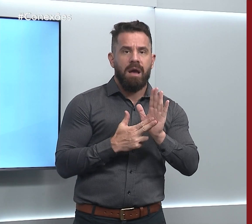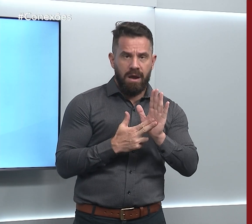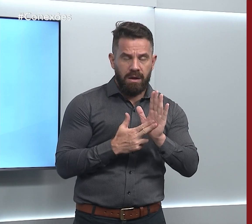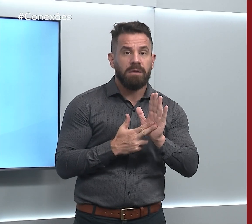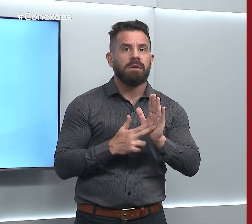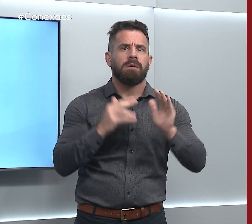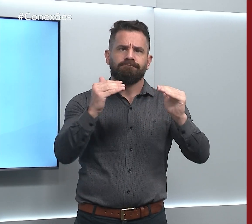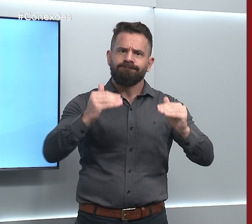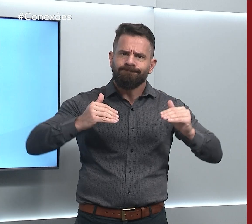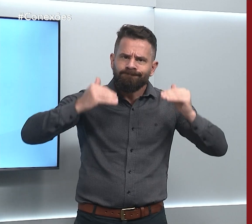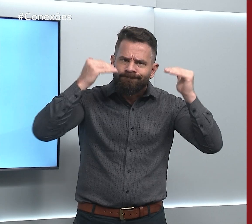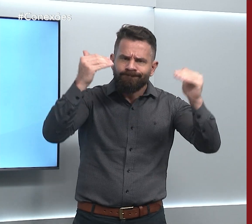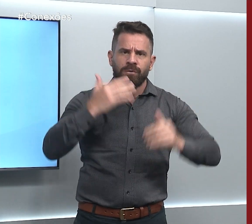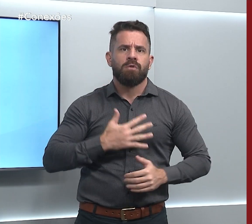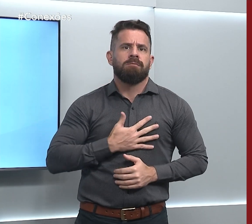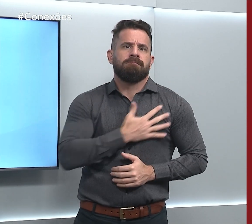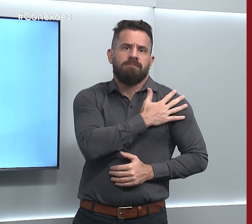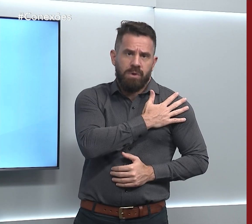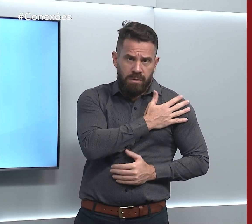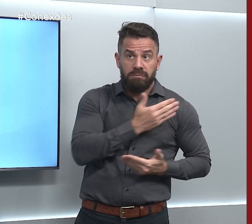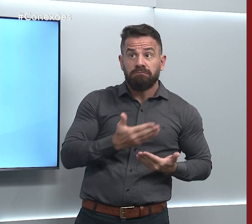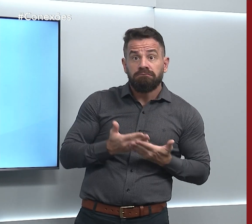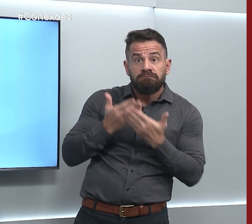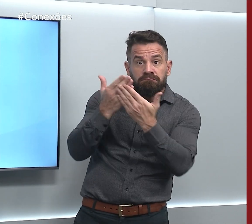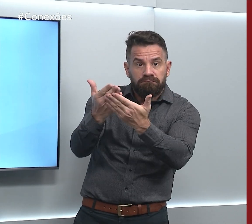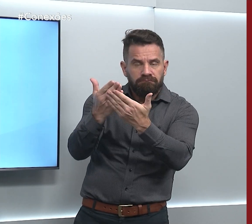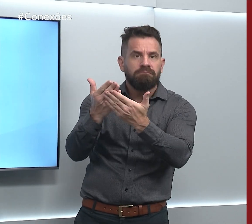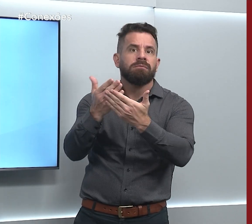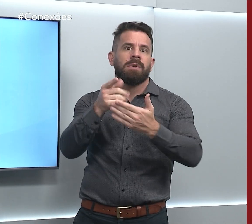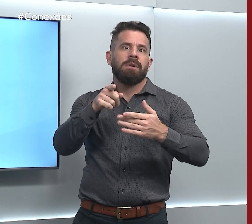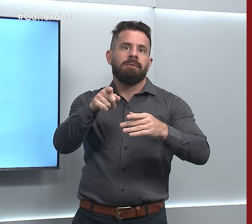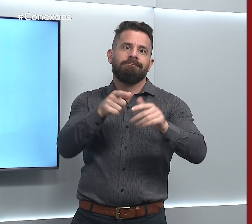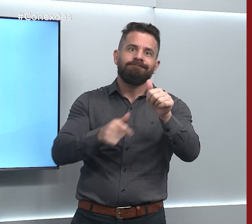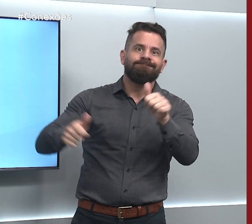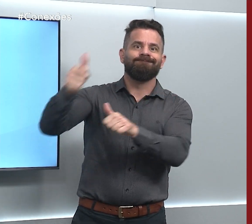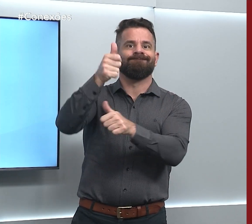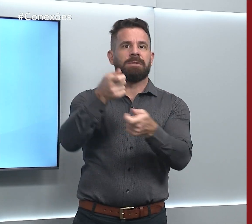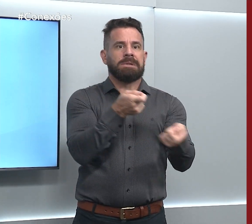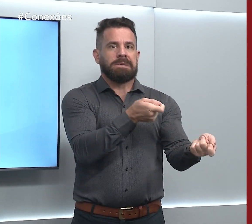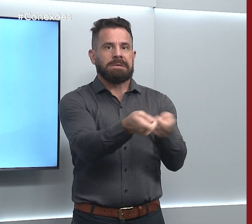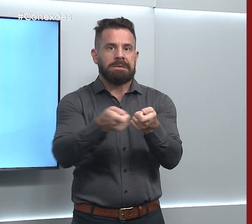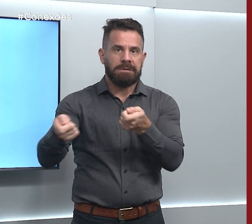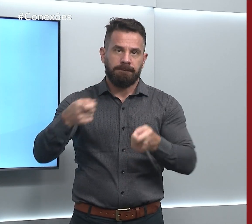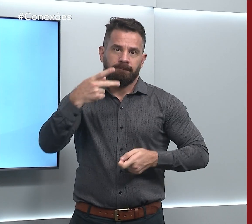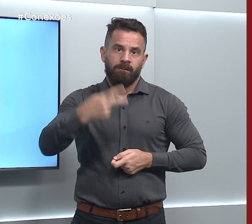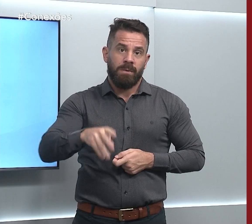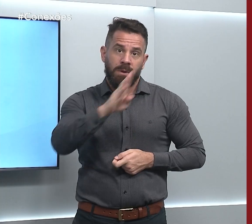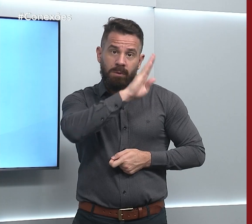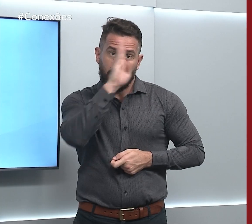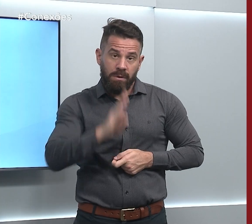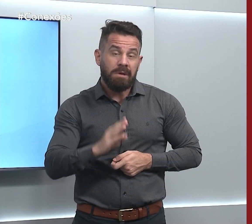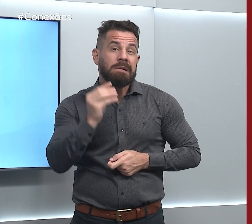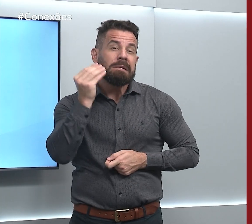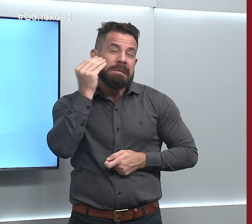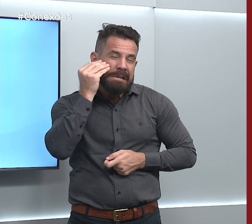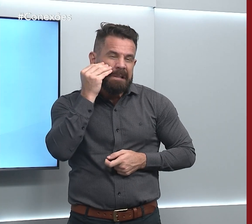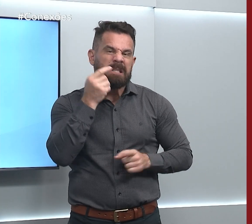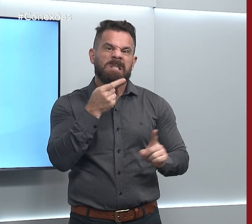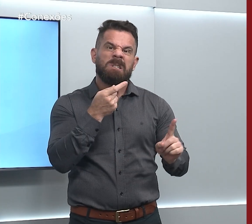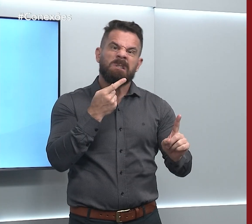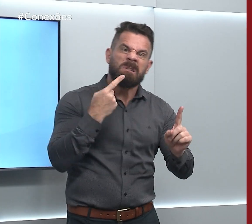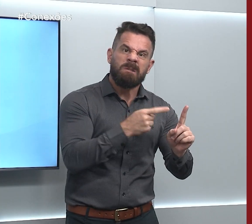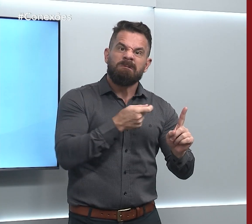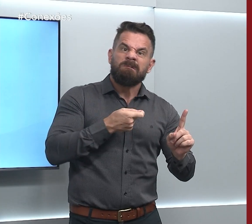Oficiais Superiores ao comandante do Exército Brasileiro, para pressionar o general Freire Gomes, que